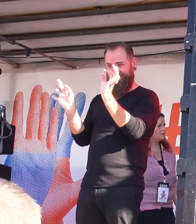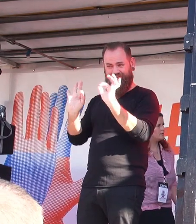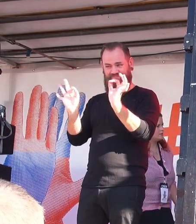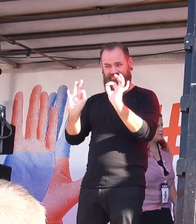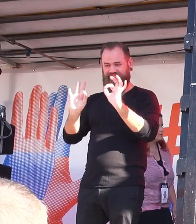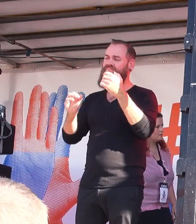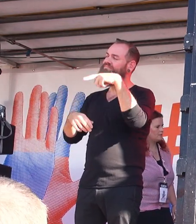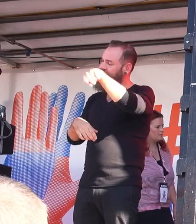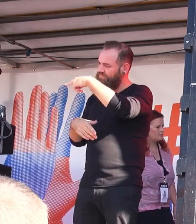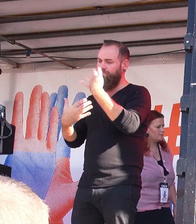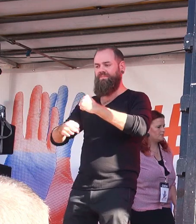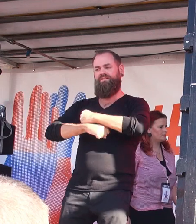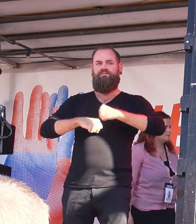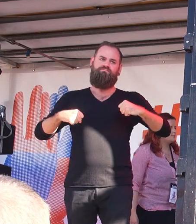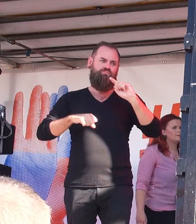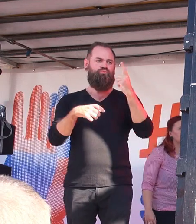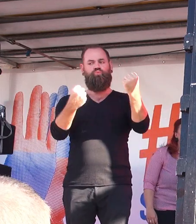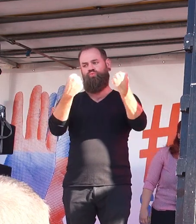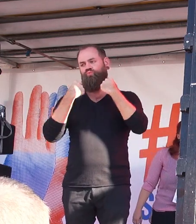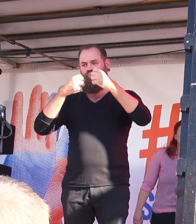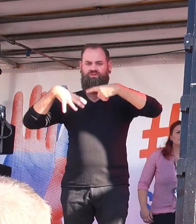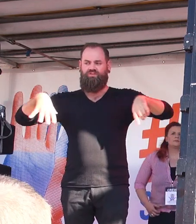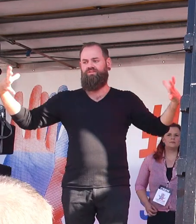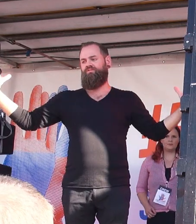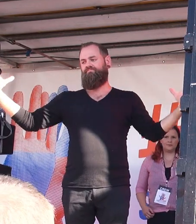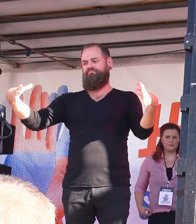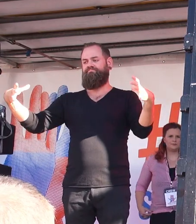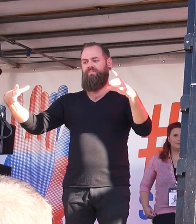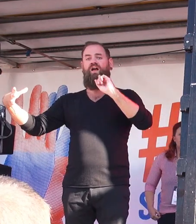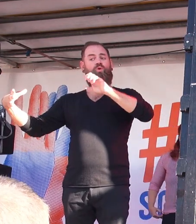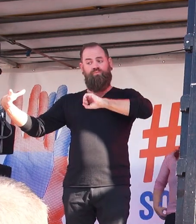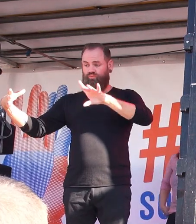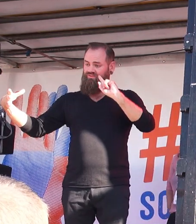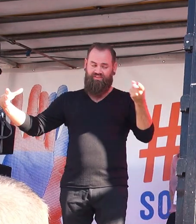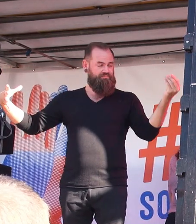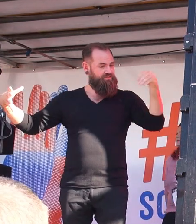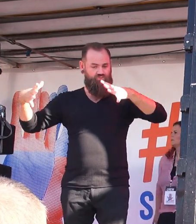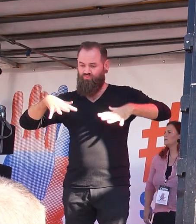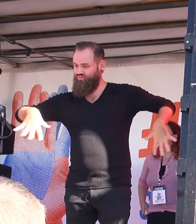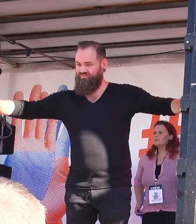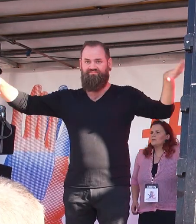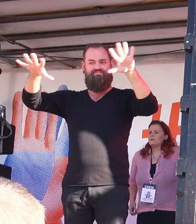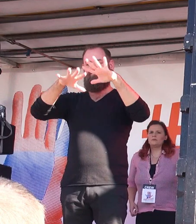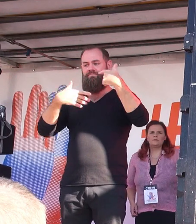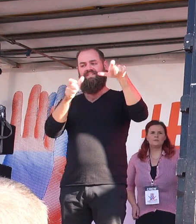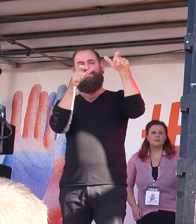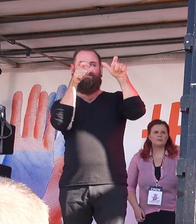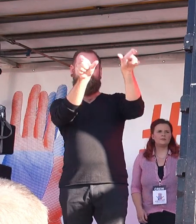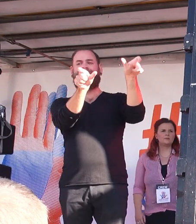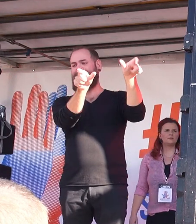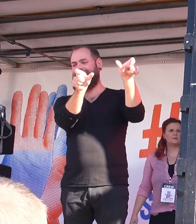als Muslime allemal. Dann stellen wir uns schützend vor diesen und werden ihre Freiheit und unsere Freiheit verteidigen.